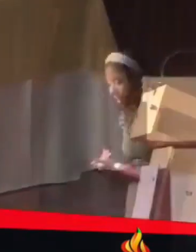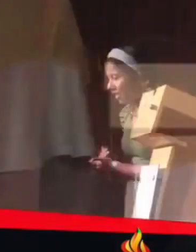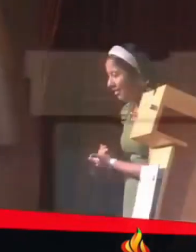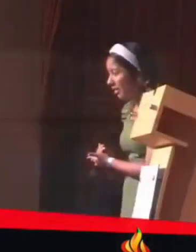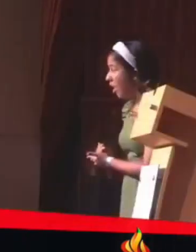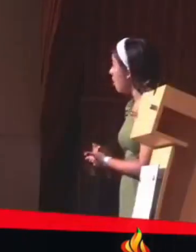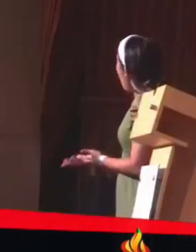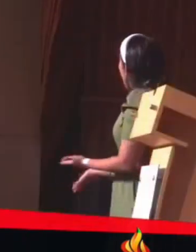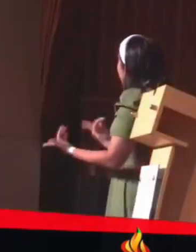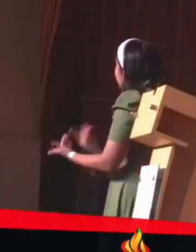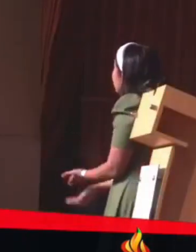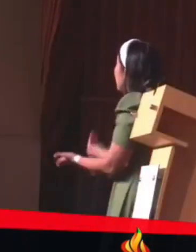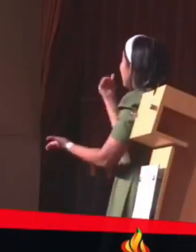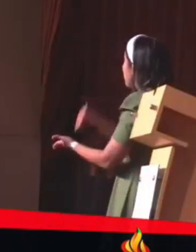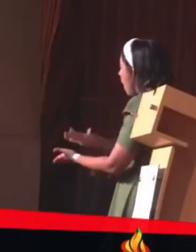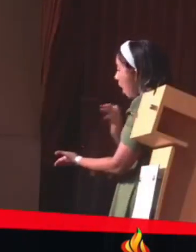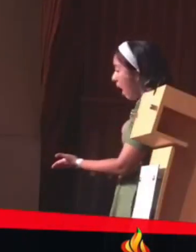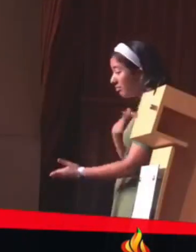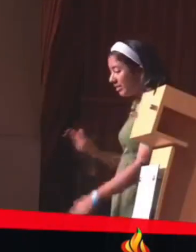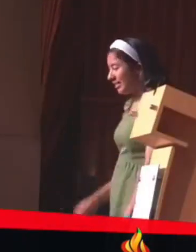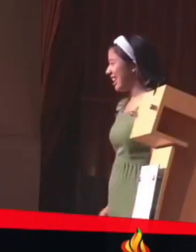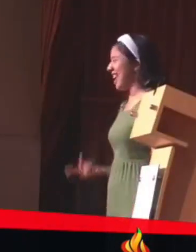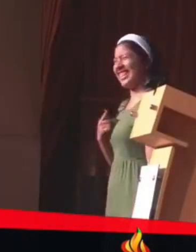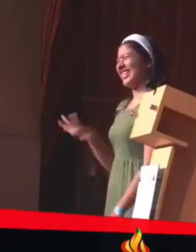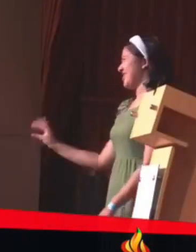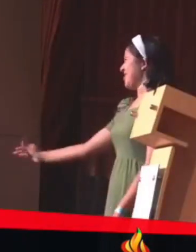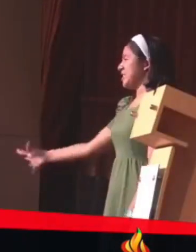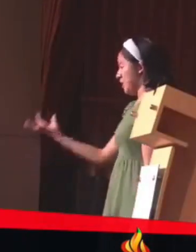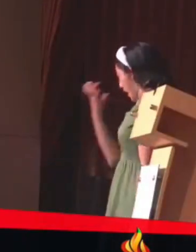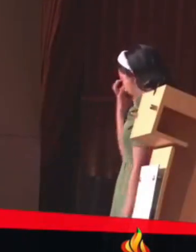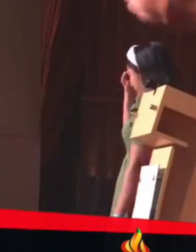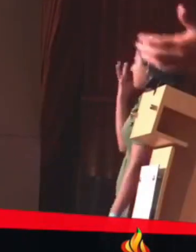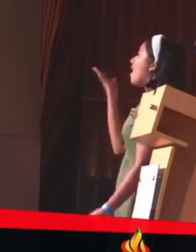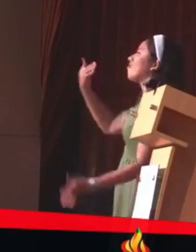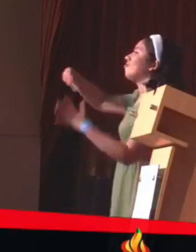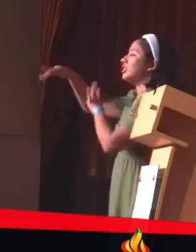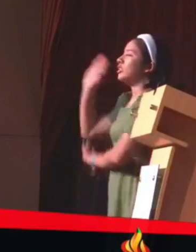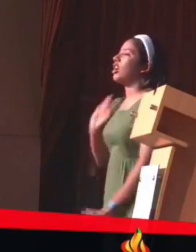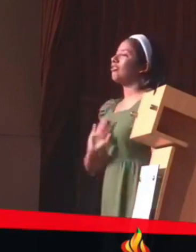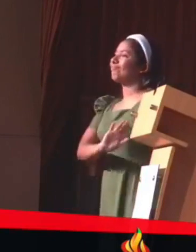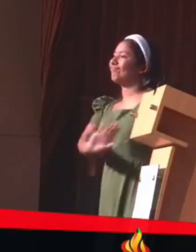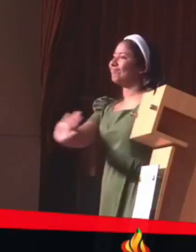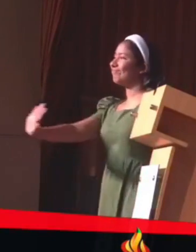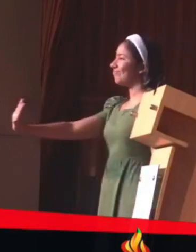estás insistiendo en ellos. Y Dios dice, yo no me avergüenzo de llamarme Dios de ellos.